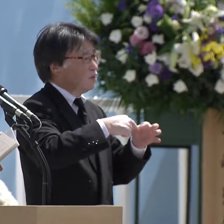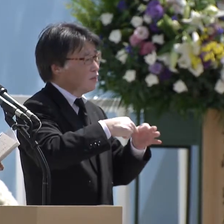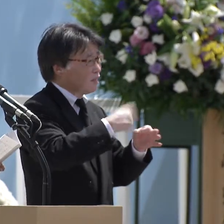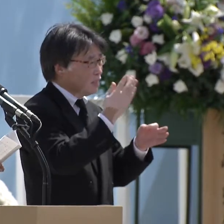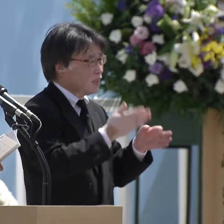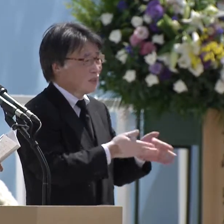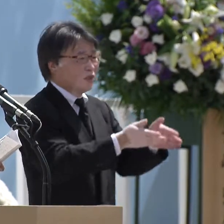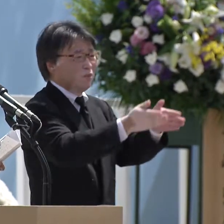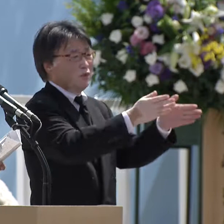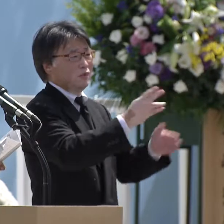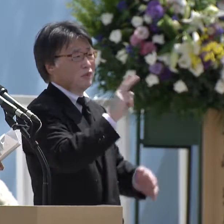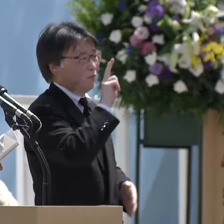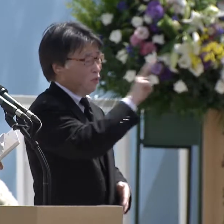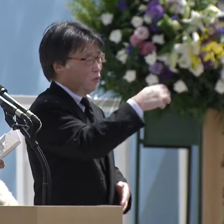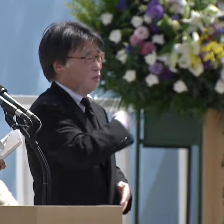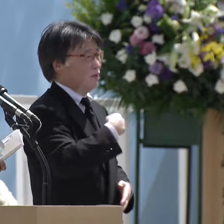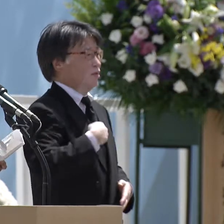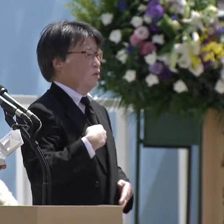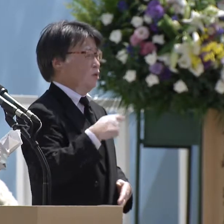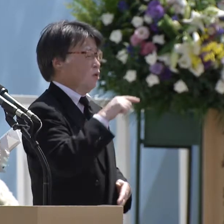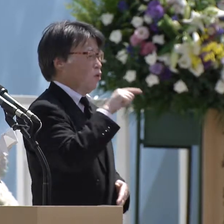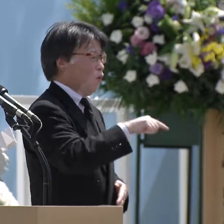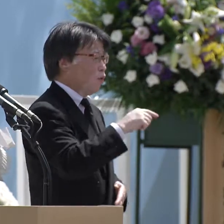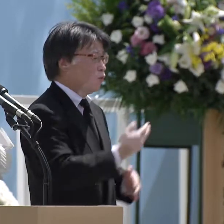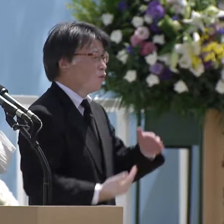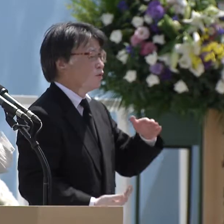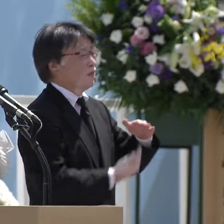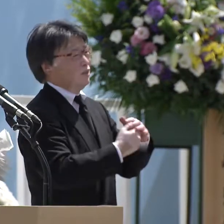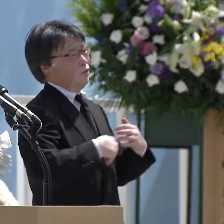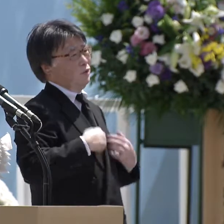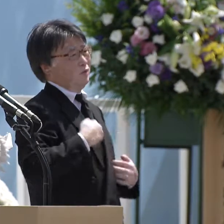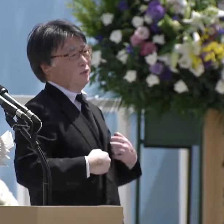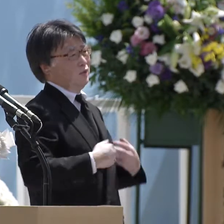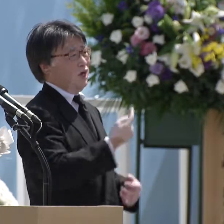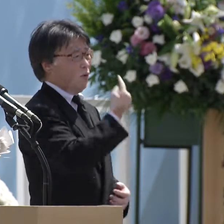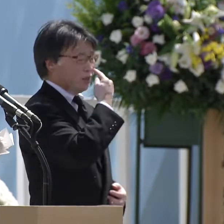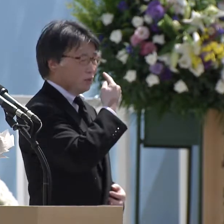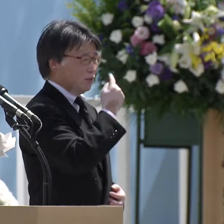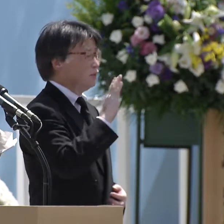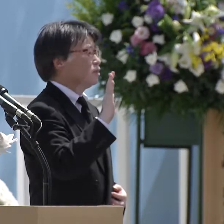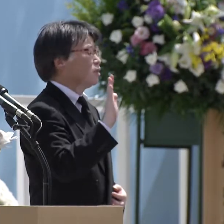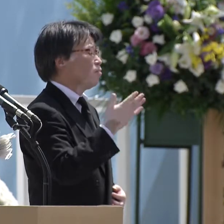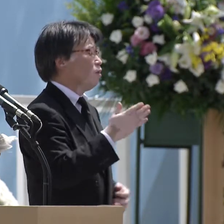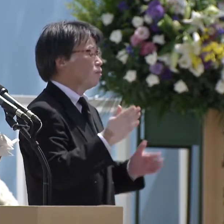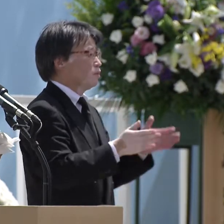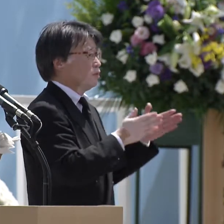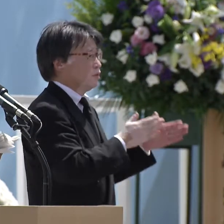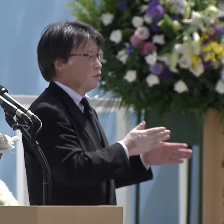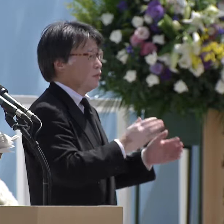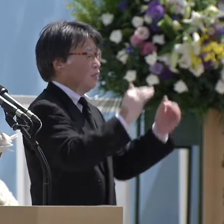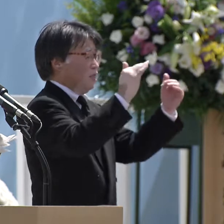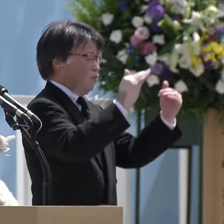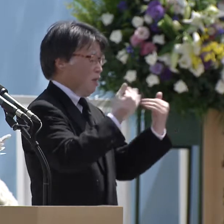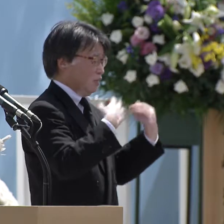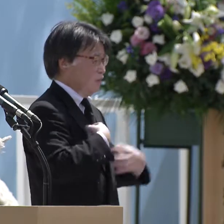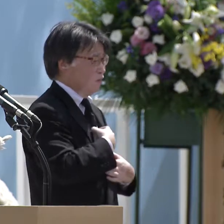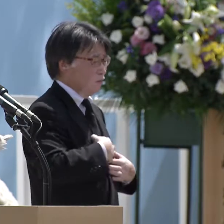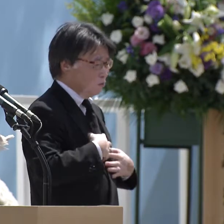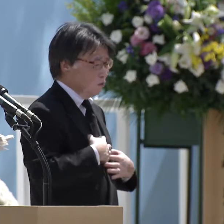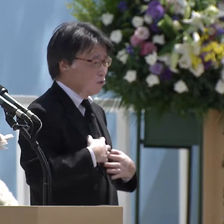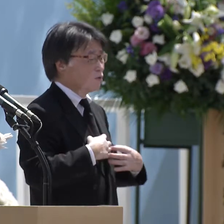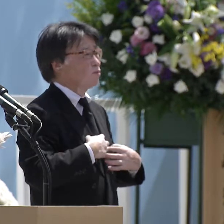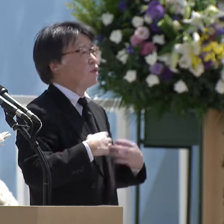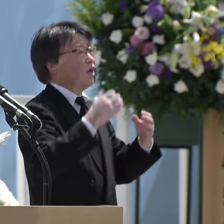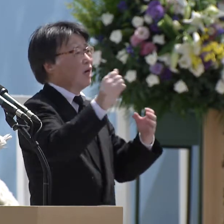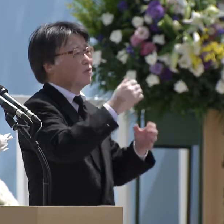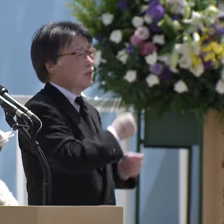見えてきました。これほど嬉しいことはありません。ところが、被爆者の苦しみと核兵器の